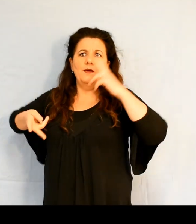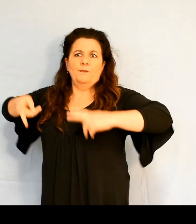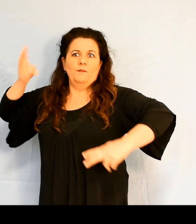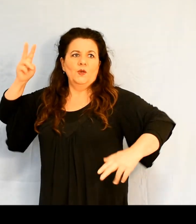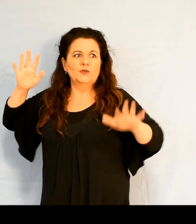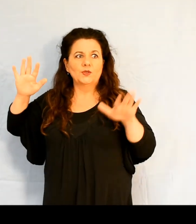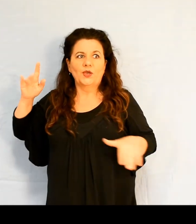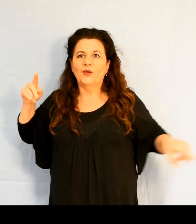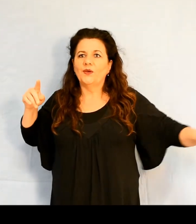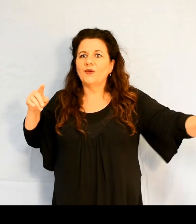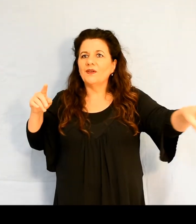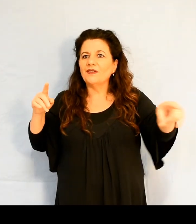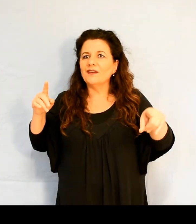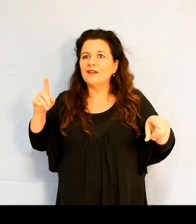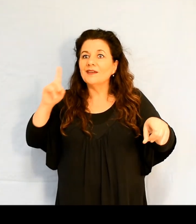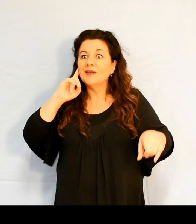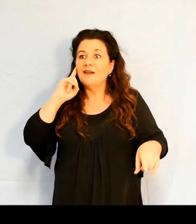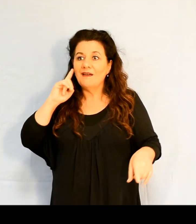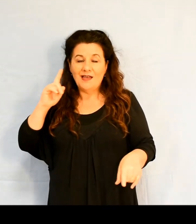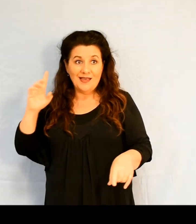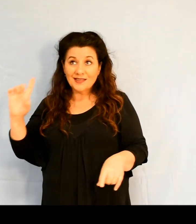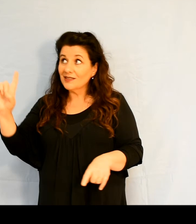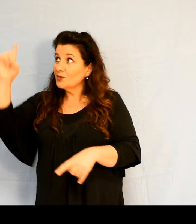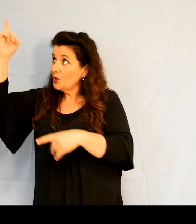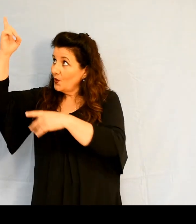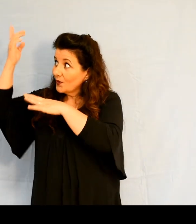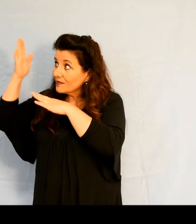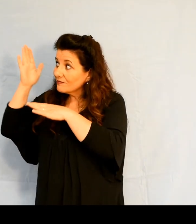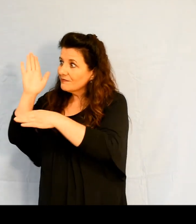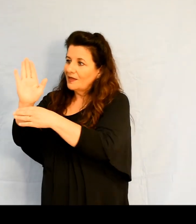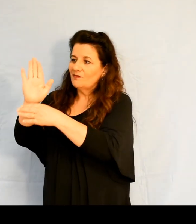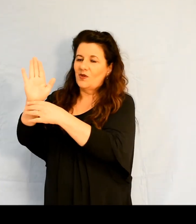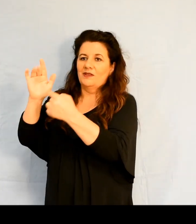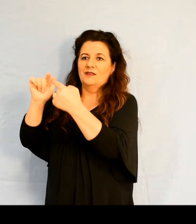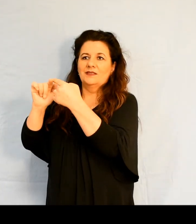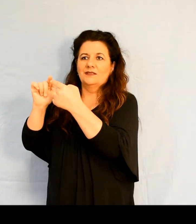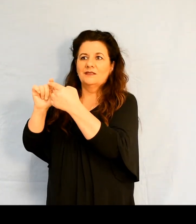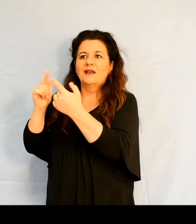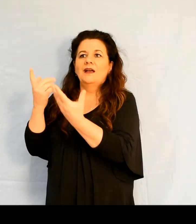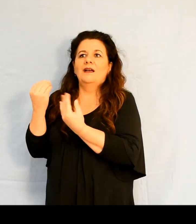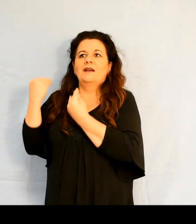Puisque le témoignage de Dieu, c'est celui qui rend à son Fils.